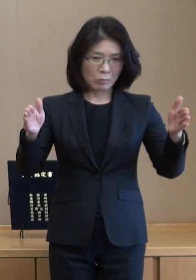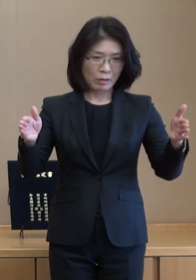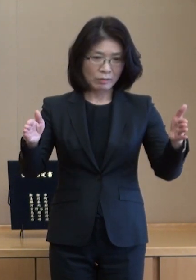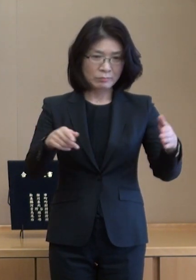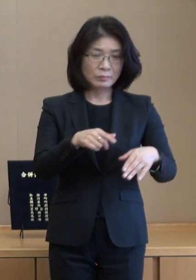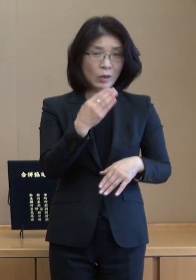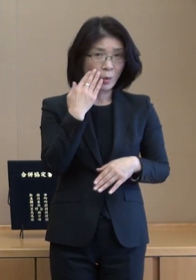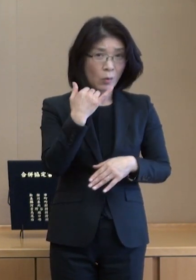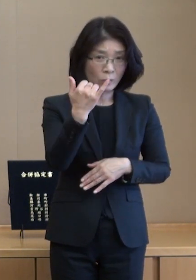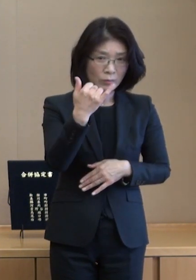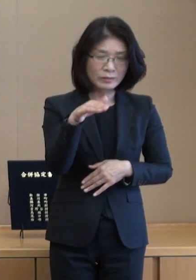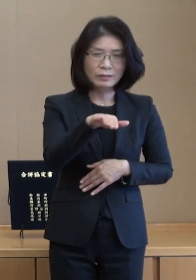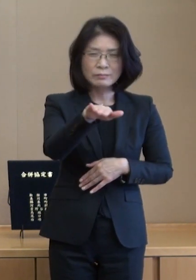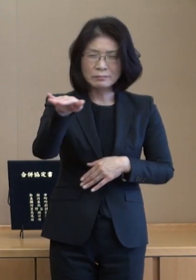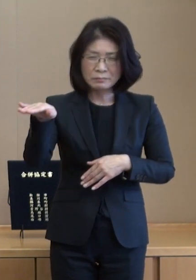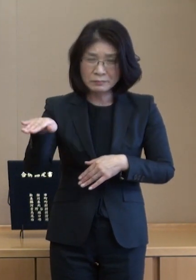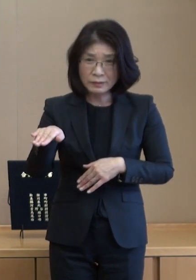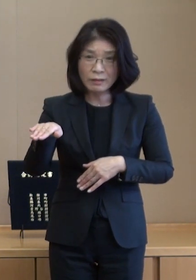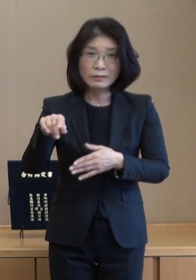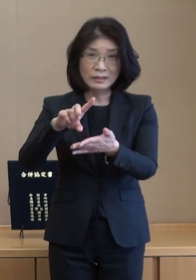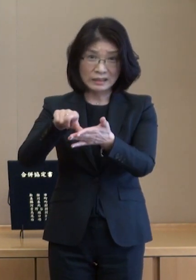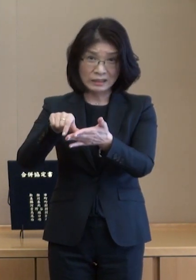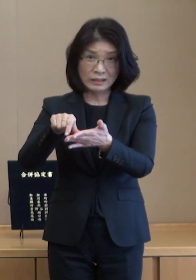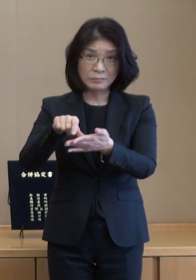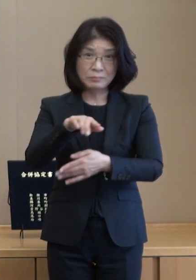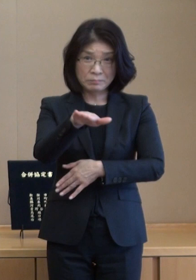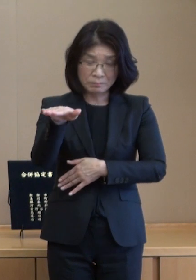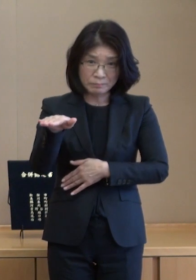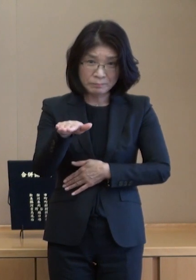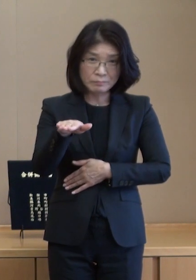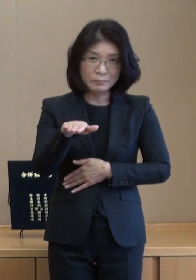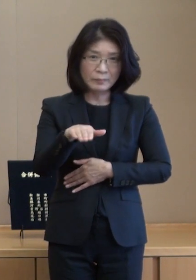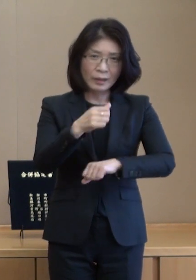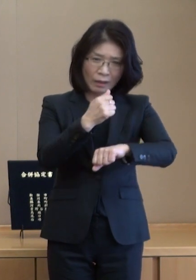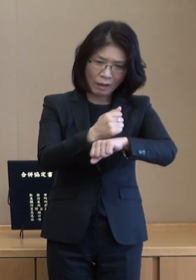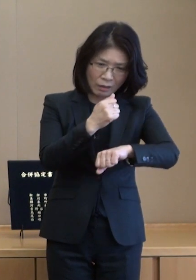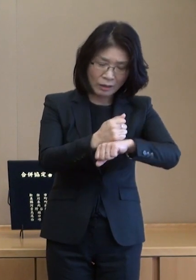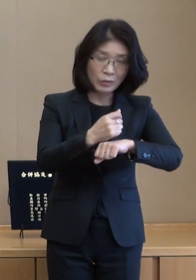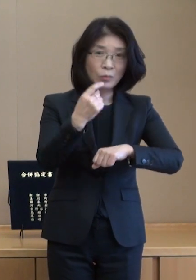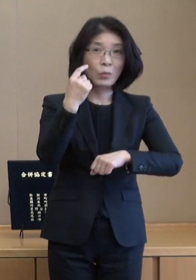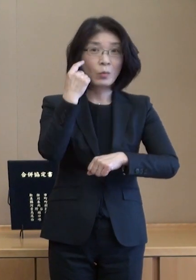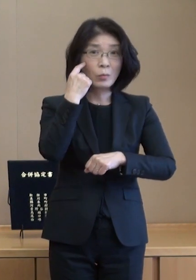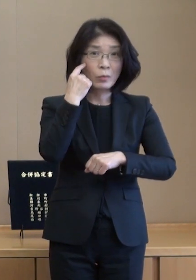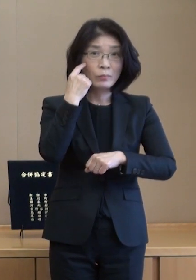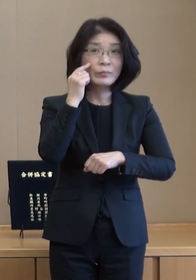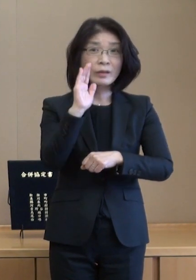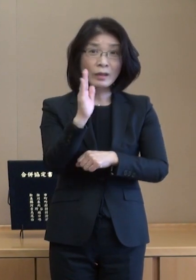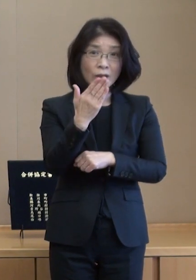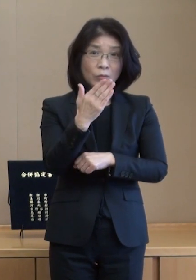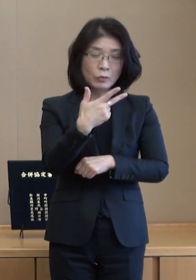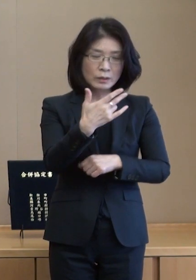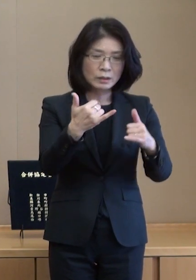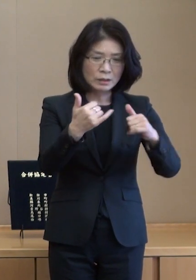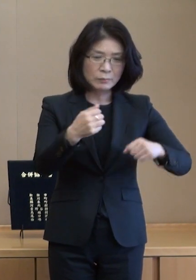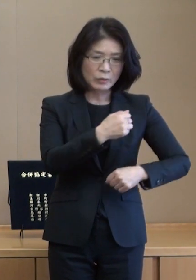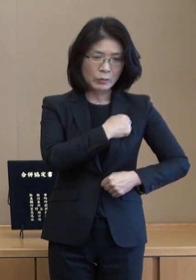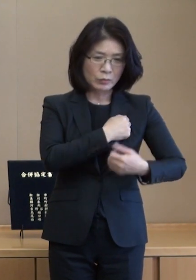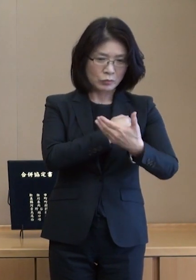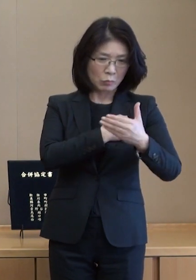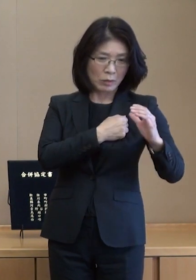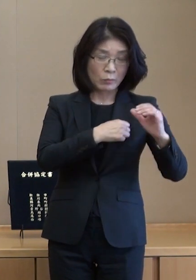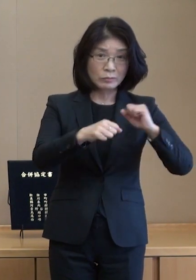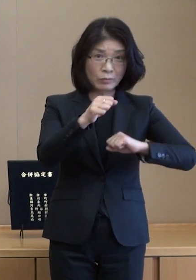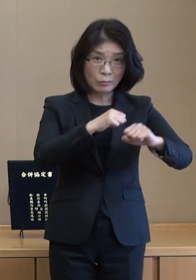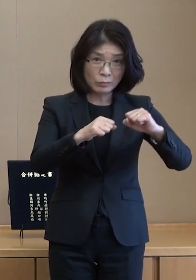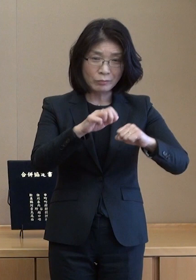皆さんや地域の皆様にはご苦労をかけることと思いますが市民の命を守る行動であることを